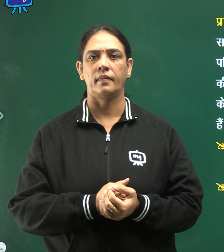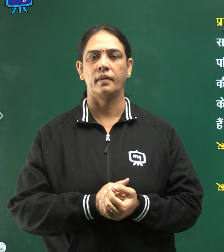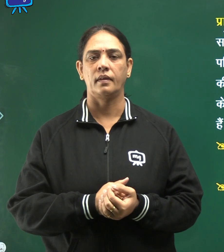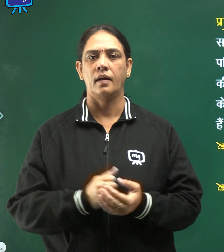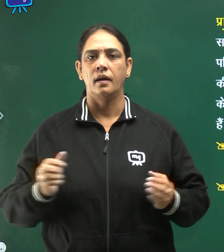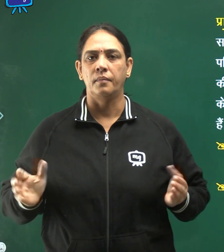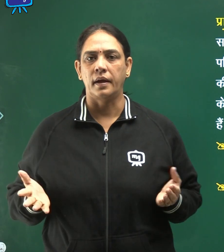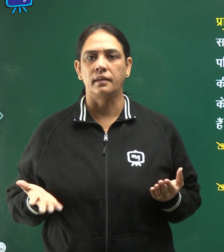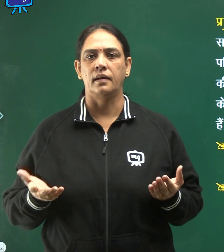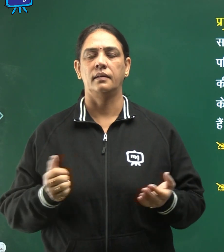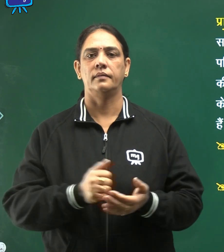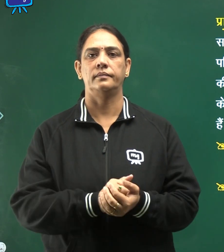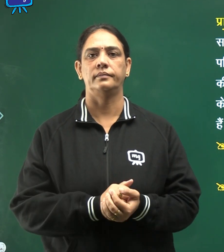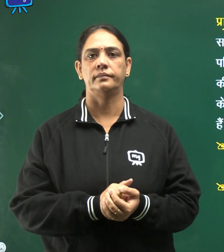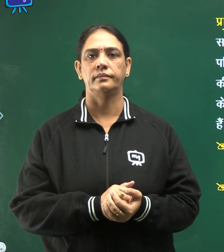प्रायिकता